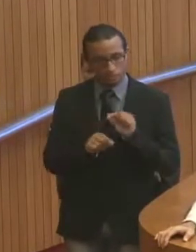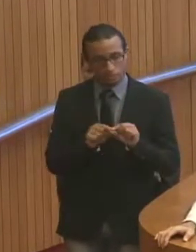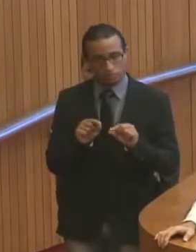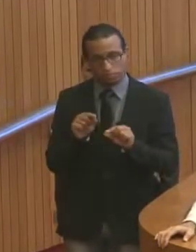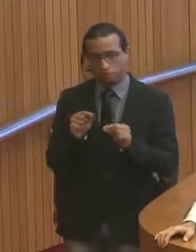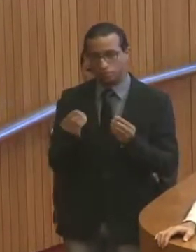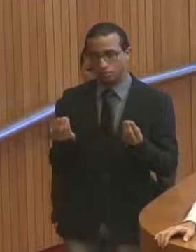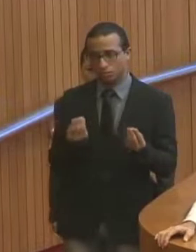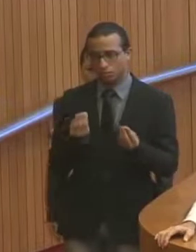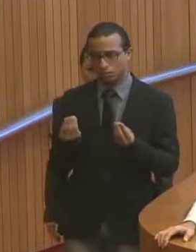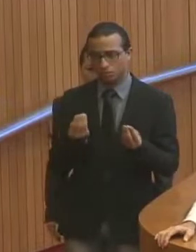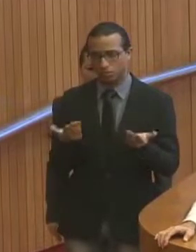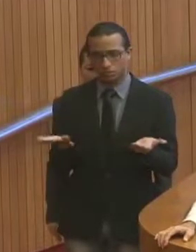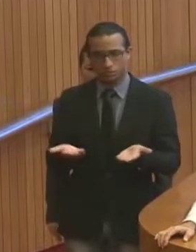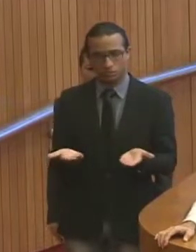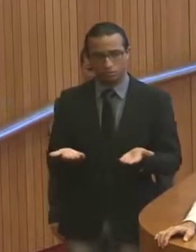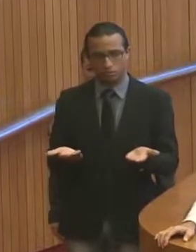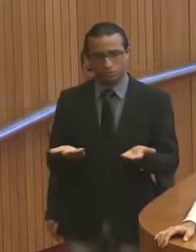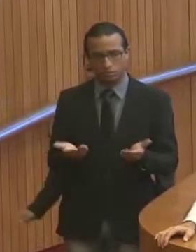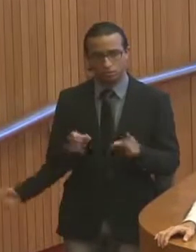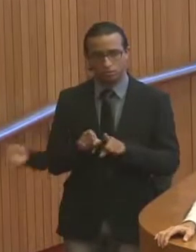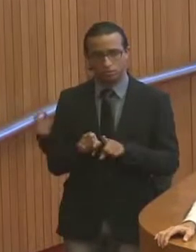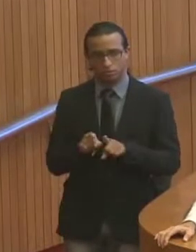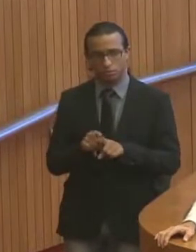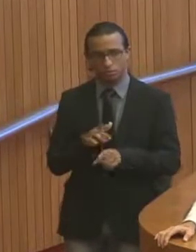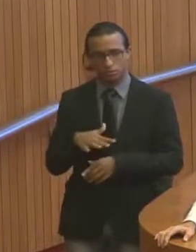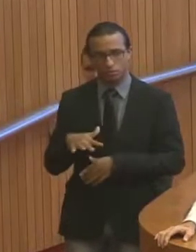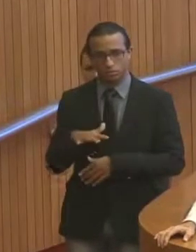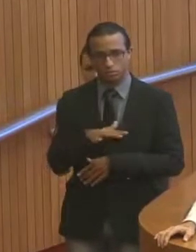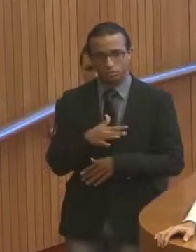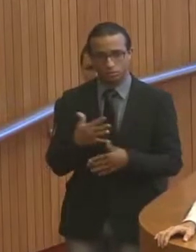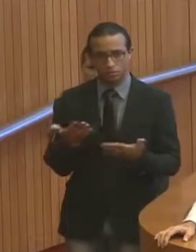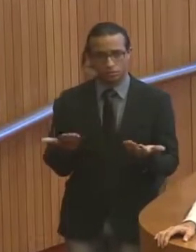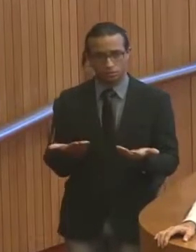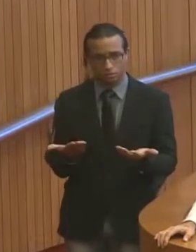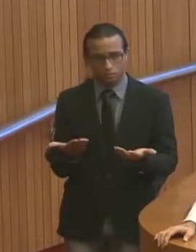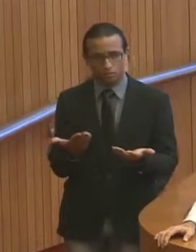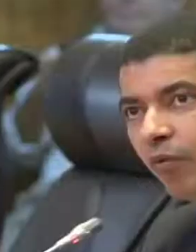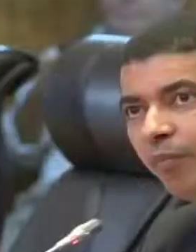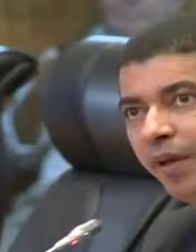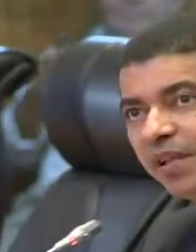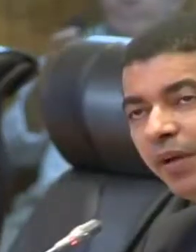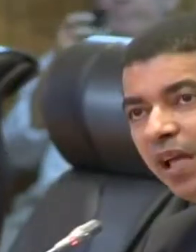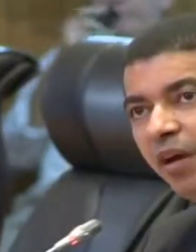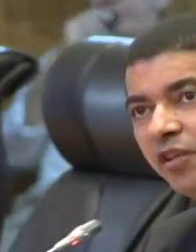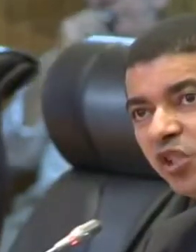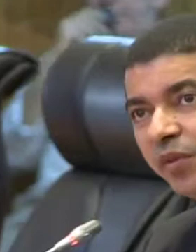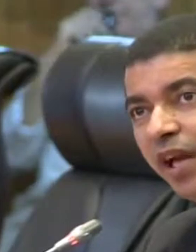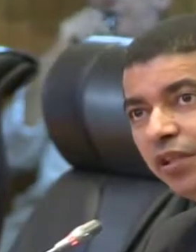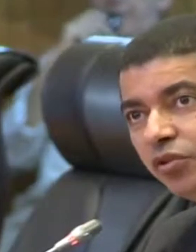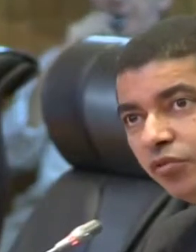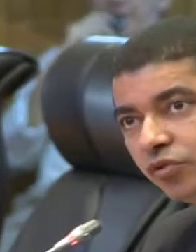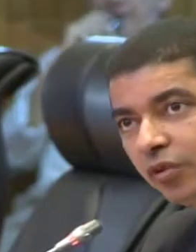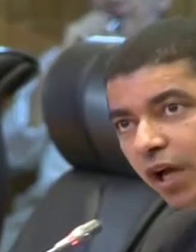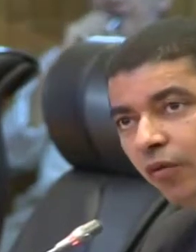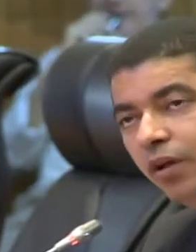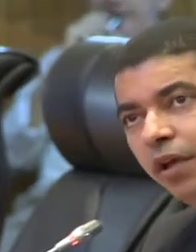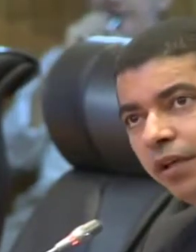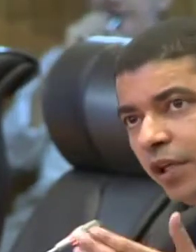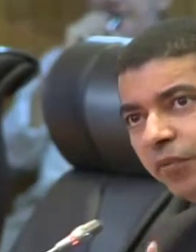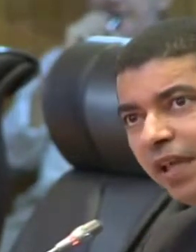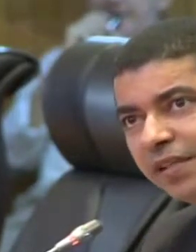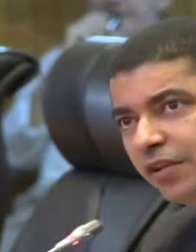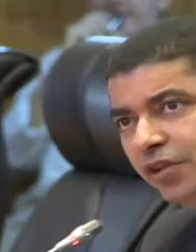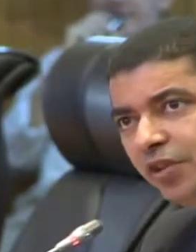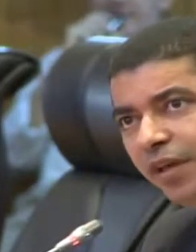parlamentares. Eu queria que Vossa Excelência também incorporasse essa ideia, que a gente pudesse articular com a mesa para dar uma legitimidade institucional